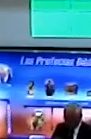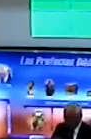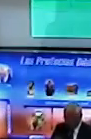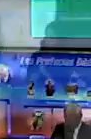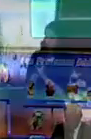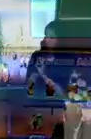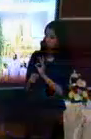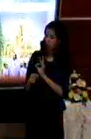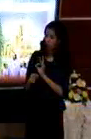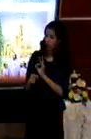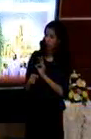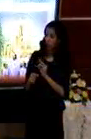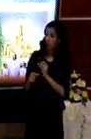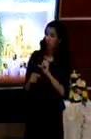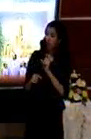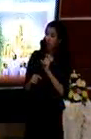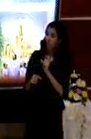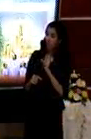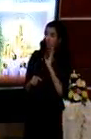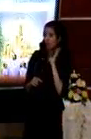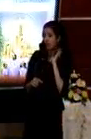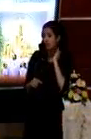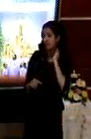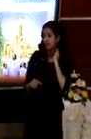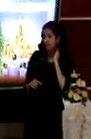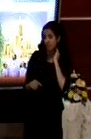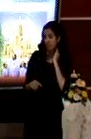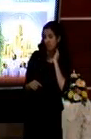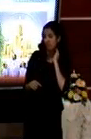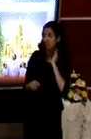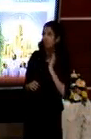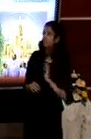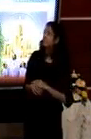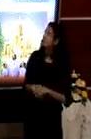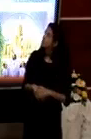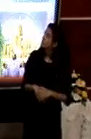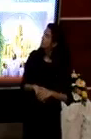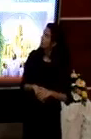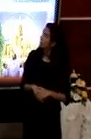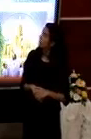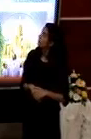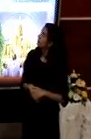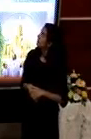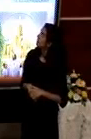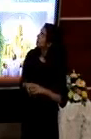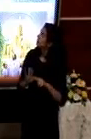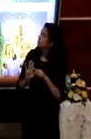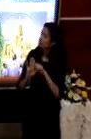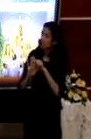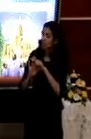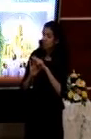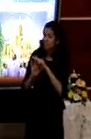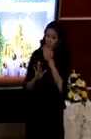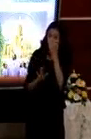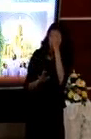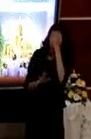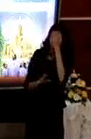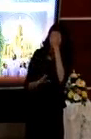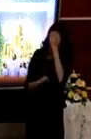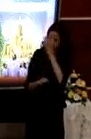capítulo 16. Y este pasaje fue escrito antes que Dios